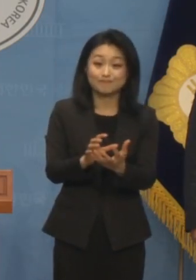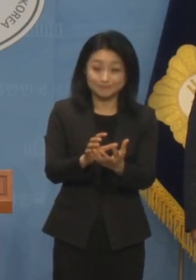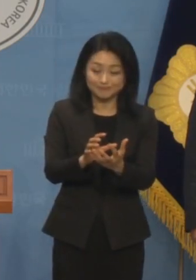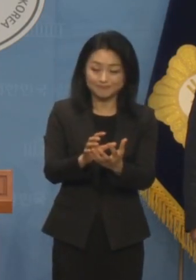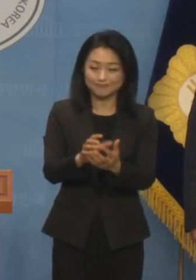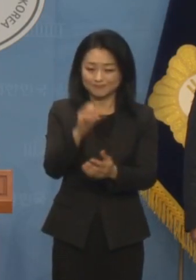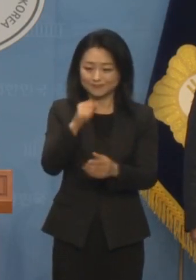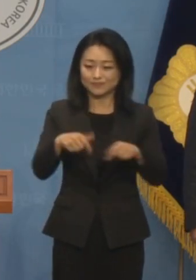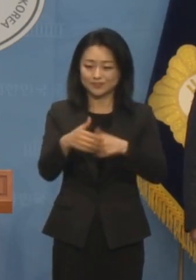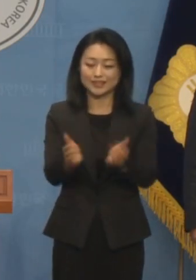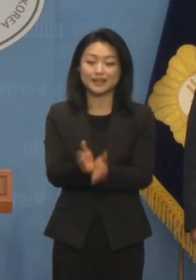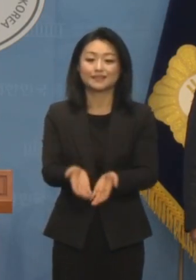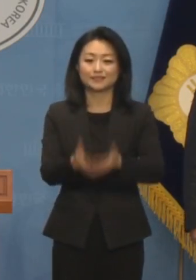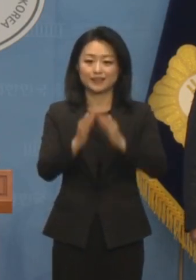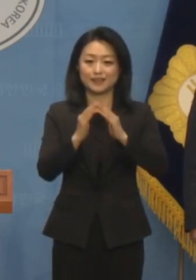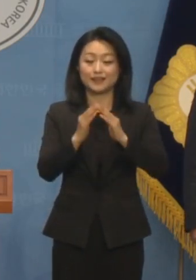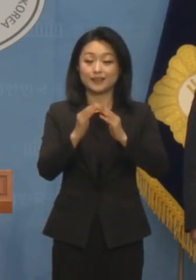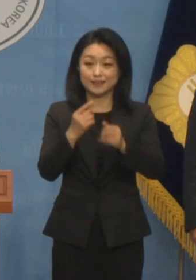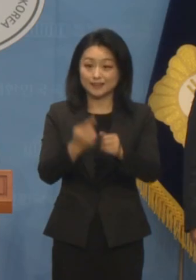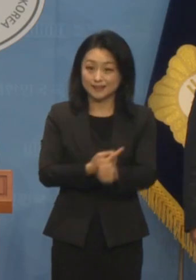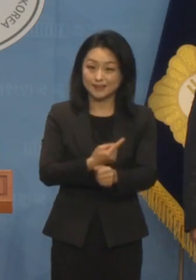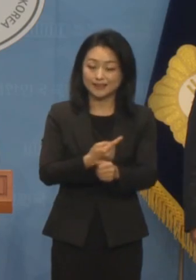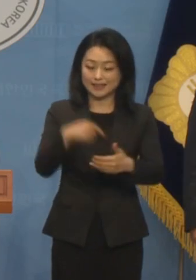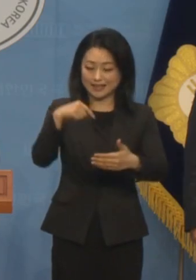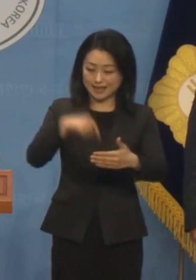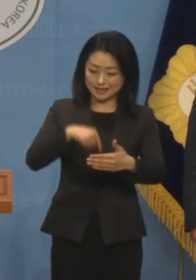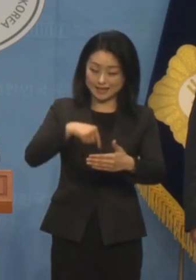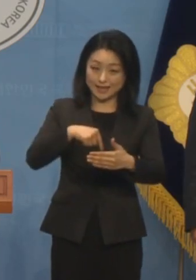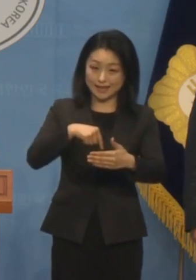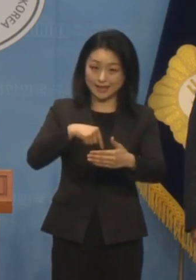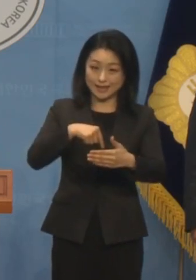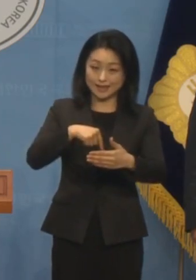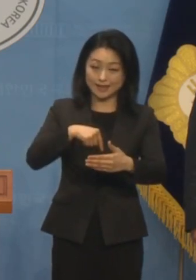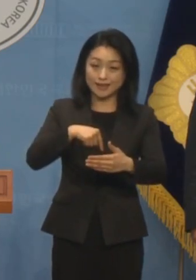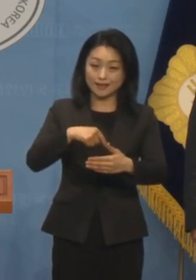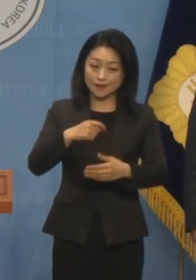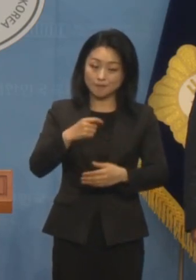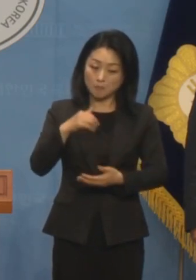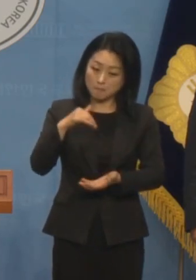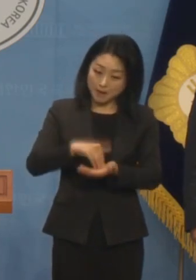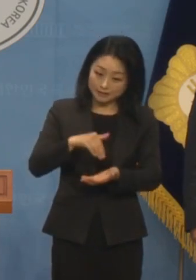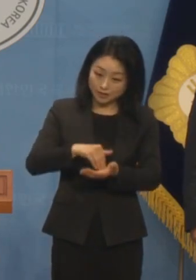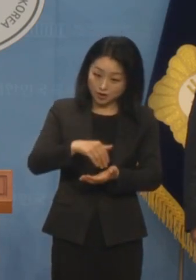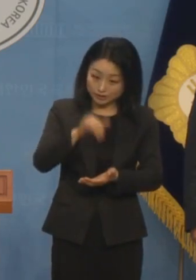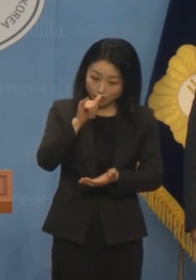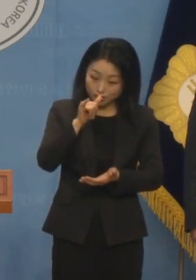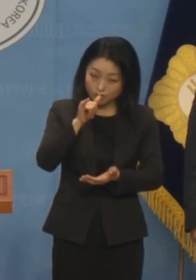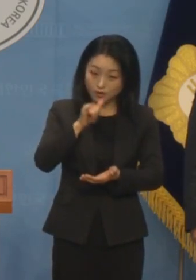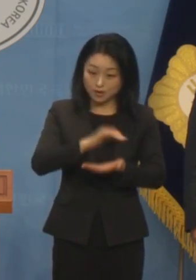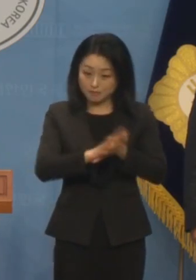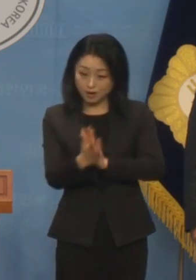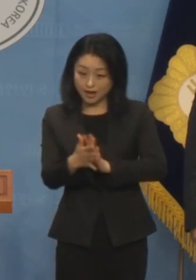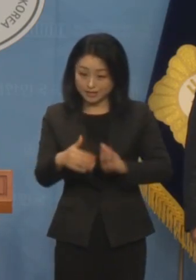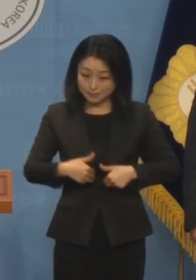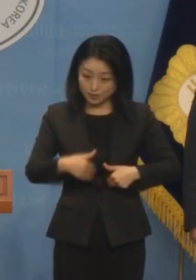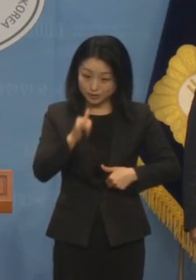키워내겠습니다. 이를 위해서라면 당 내부의 작은 관성도, 필요하다면 체질도